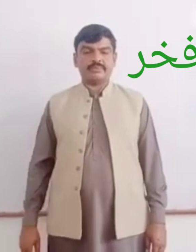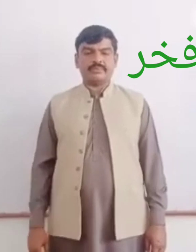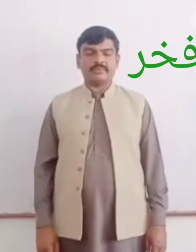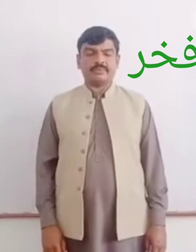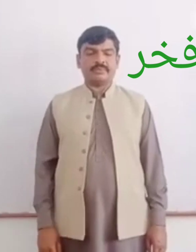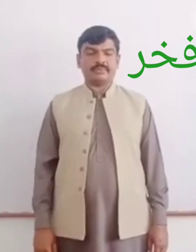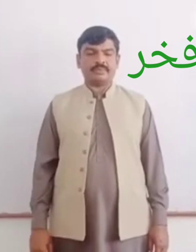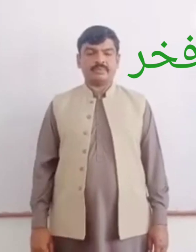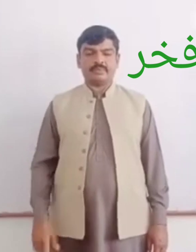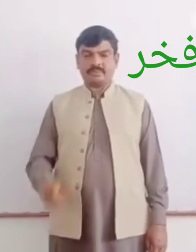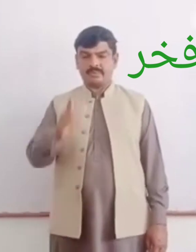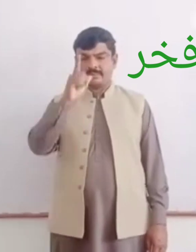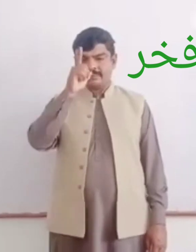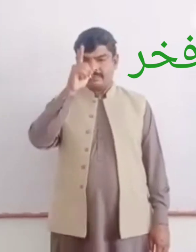फखर,